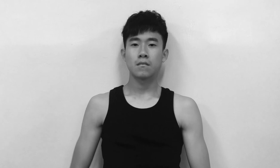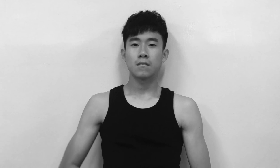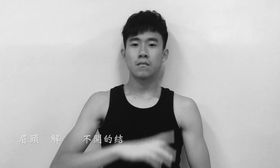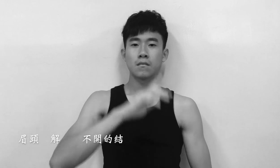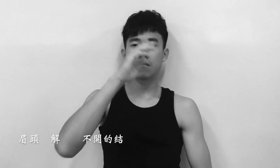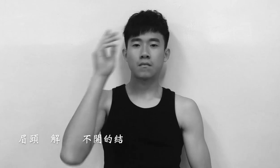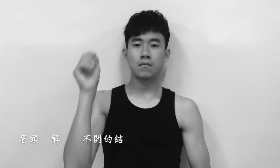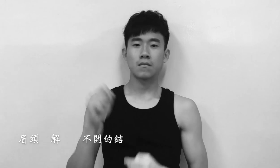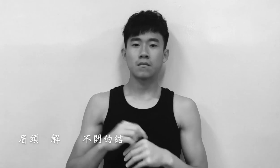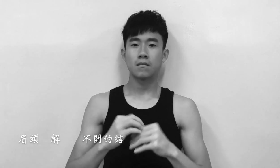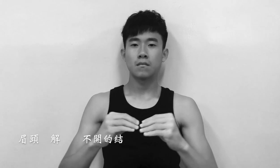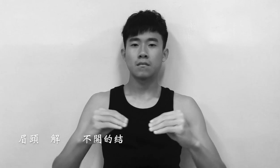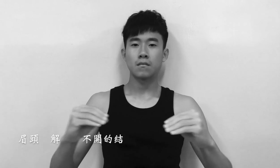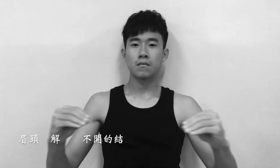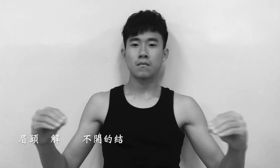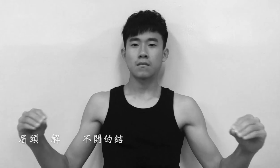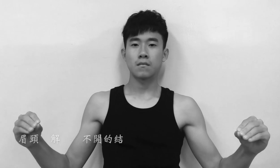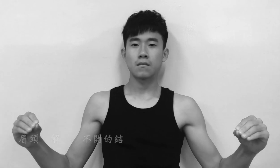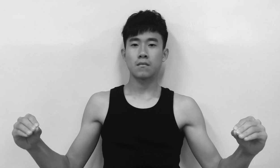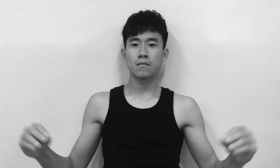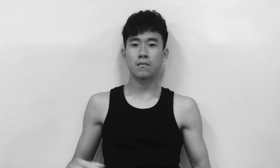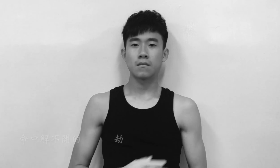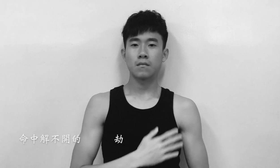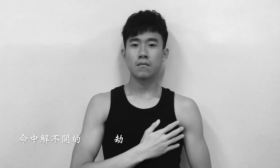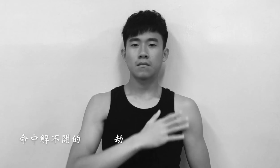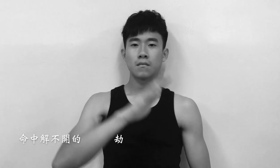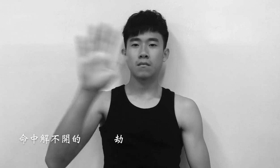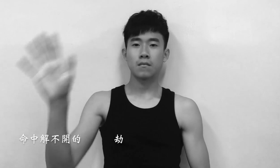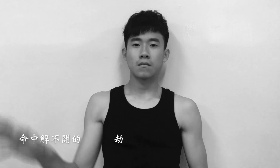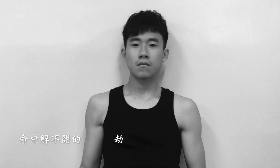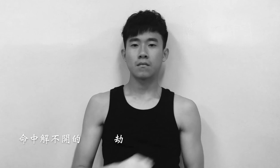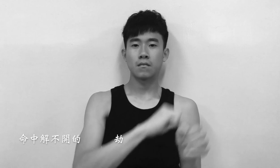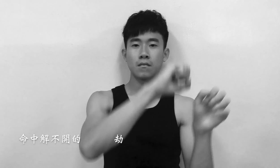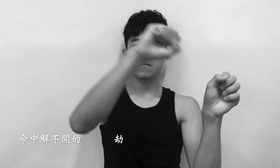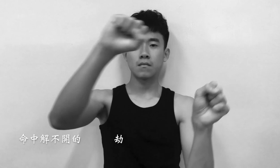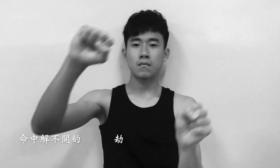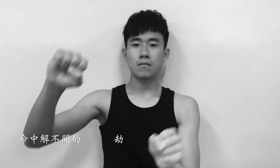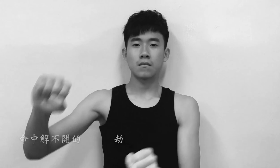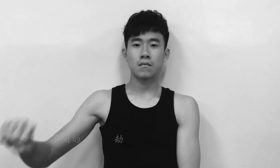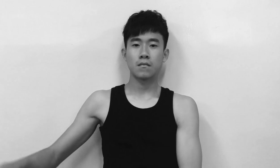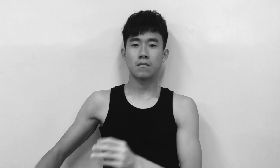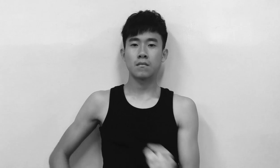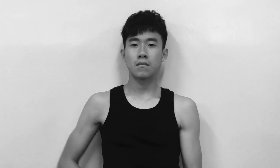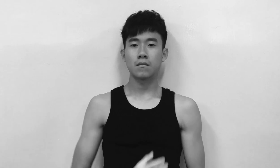眉头解不开的结，命中解不开的结，是你。